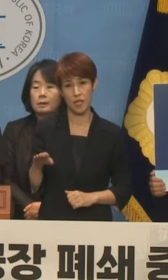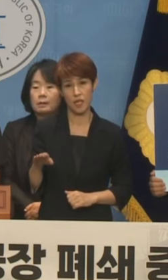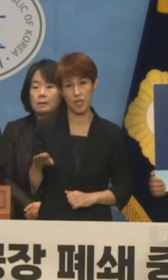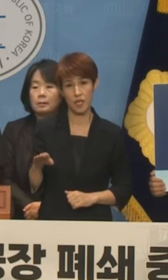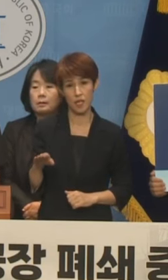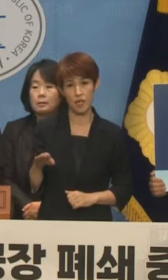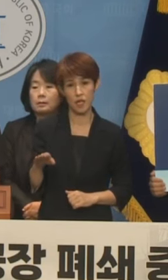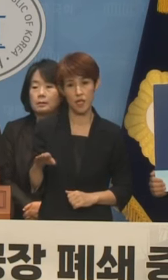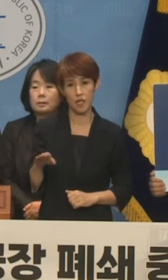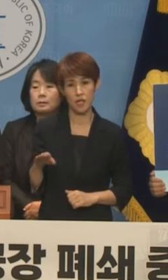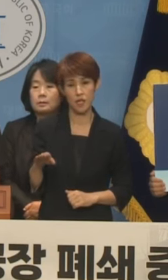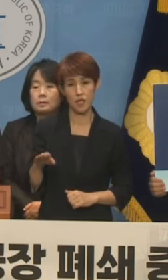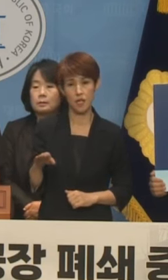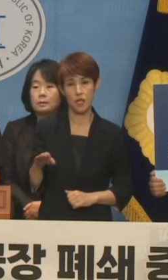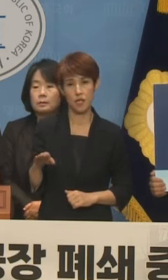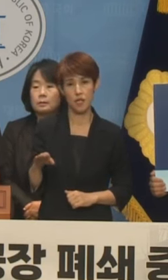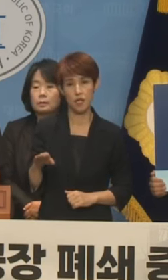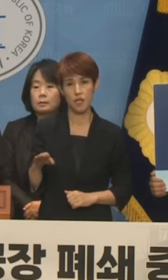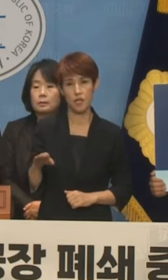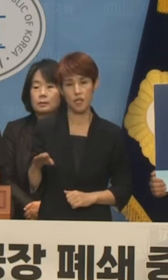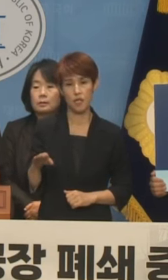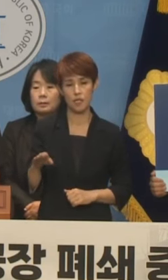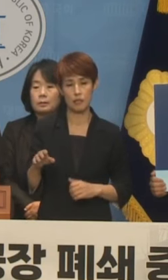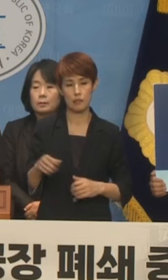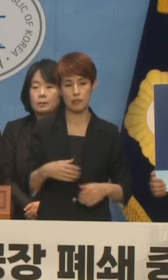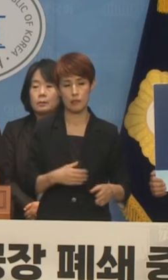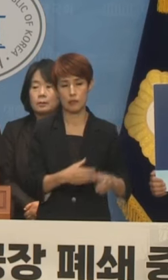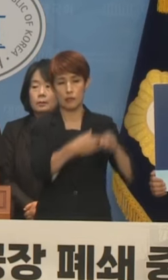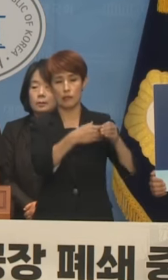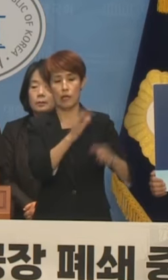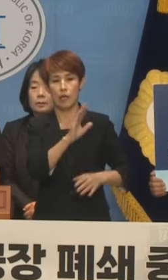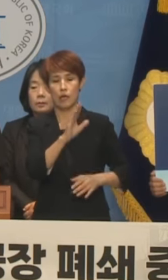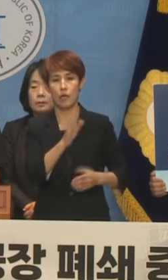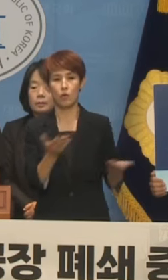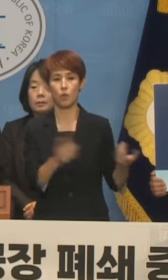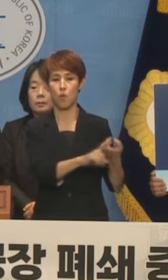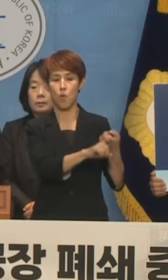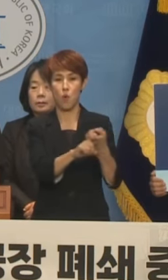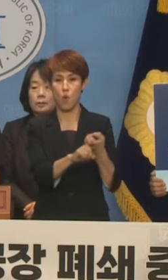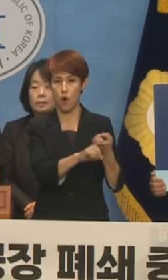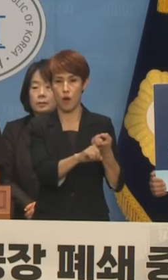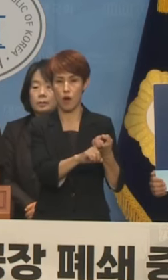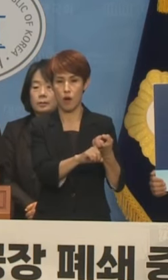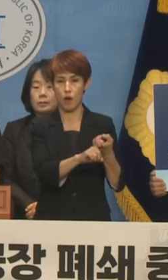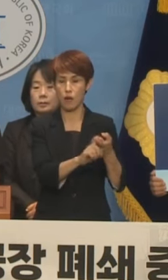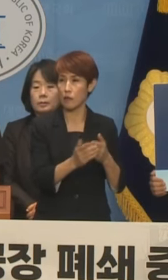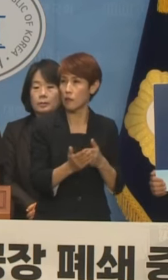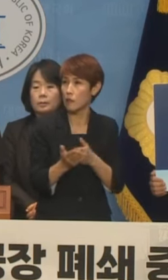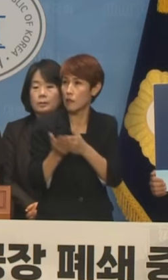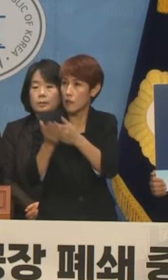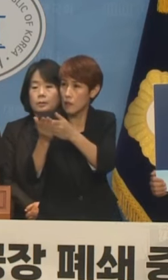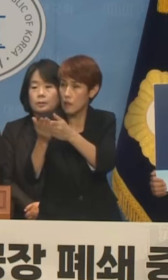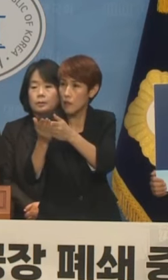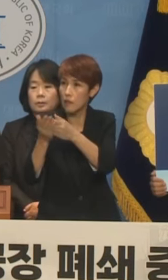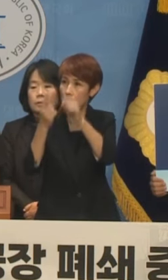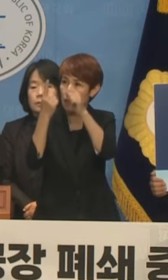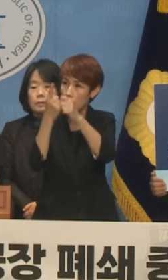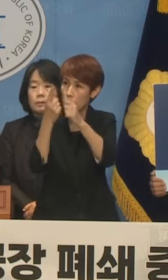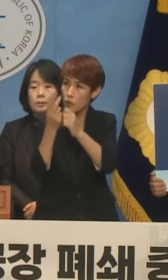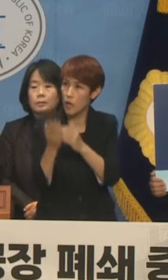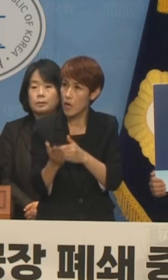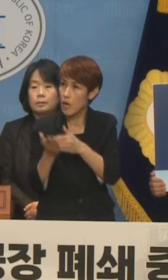극한의 대립만은 피하고자 협상 과정에서 노조가 고육책으로 제시한 3가지 안에